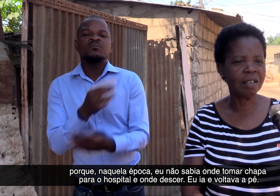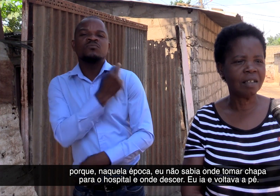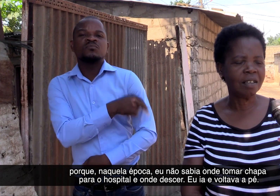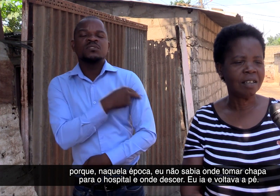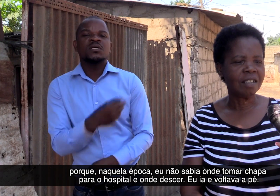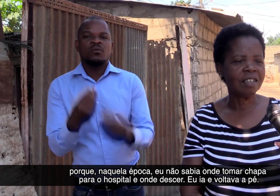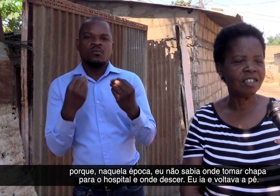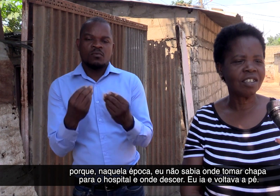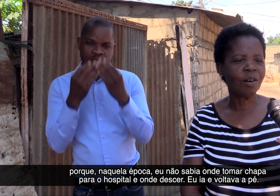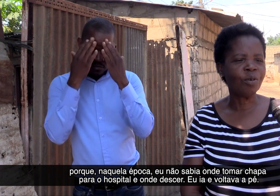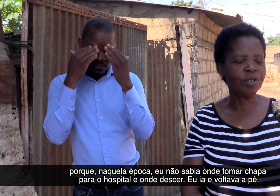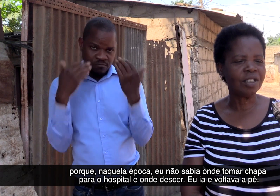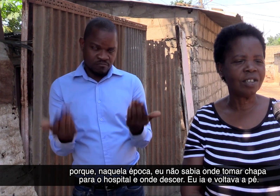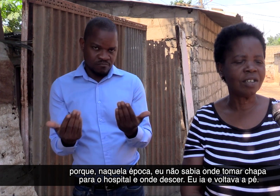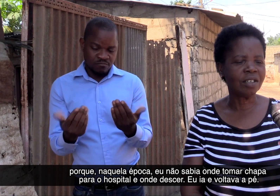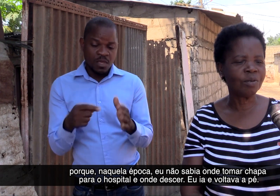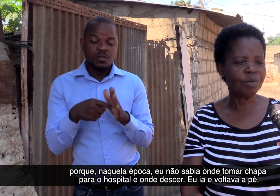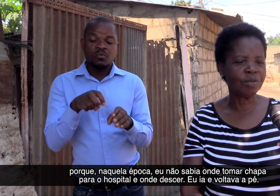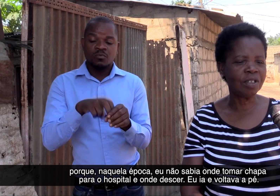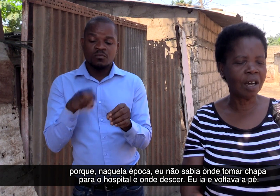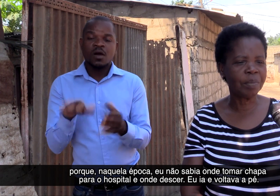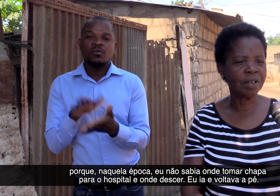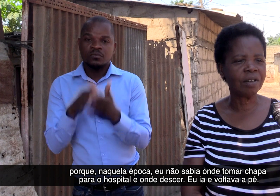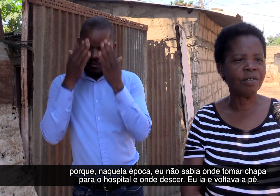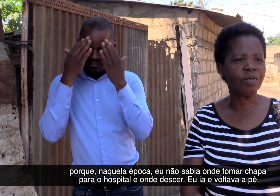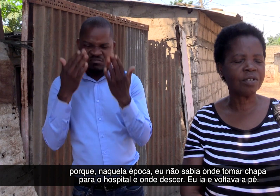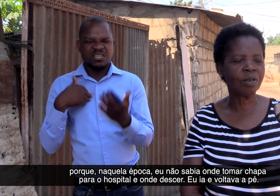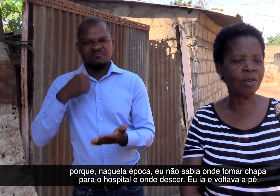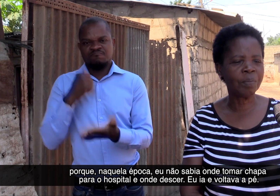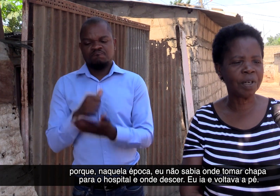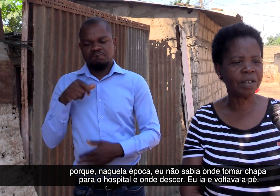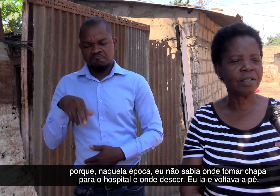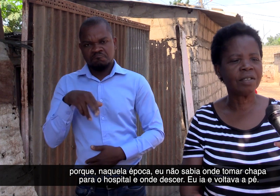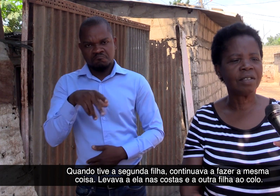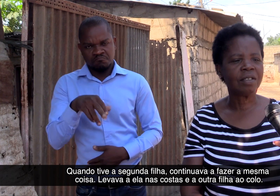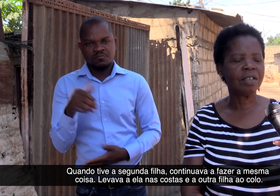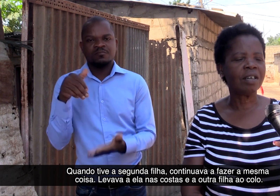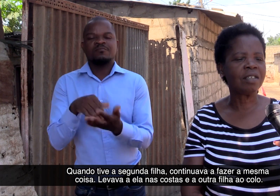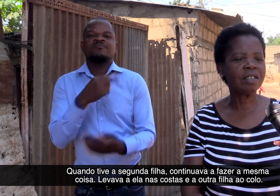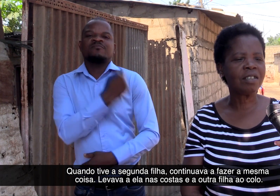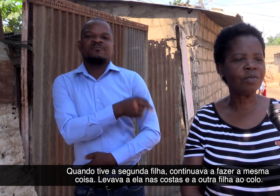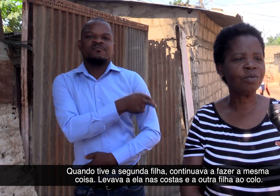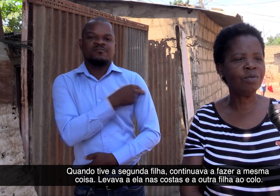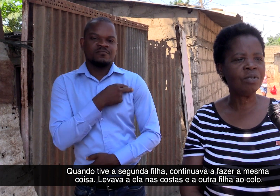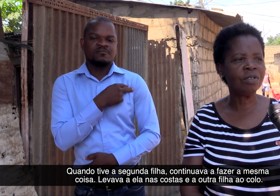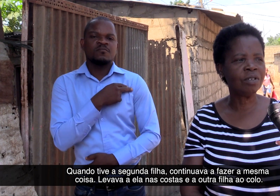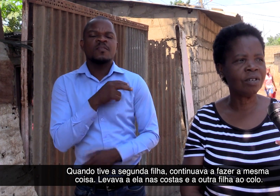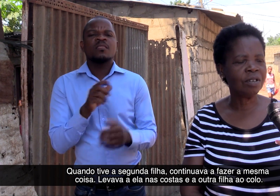hospital, desce aonde. Eu ia a pé, voltar com a pé. Até que